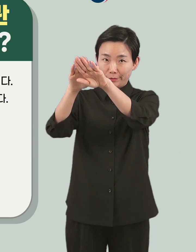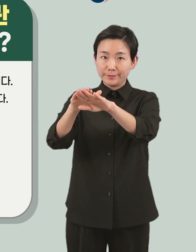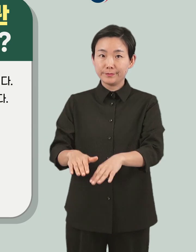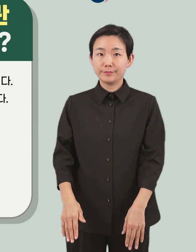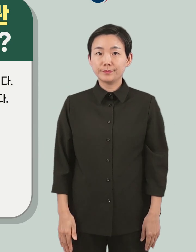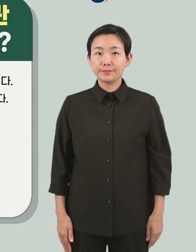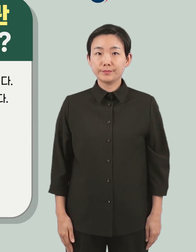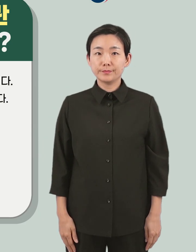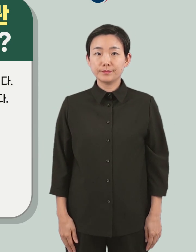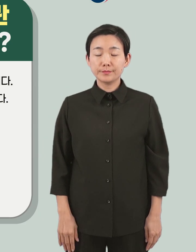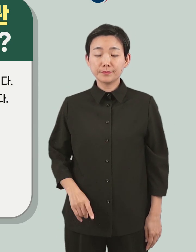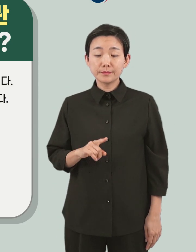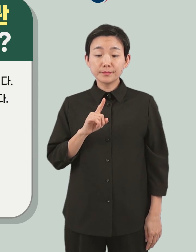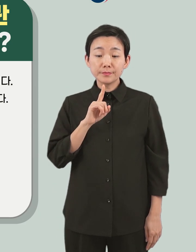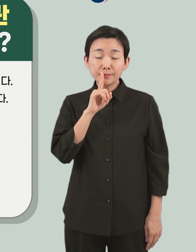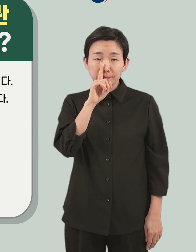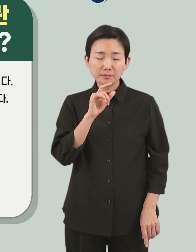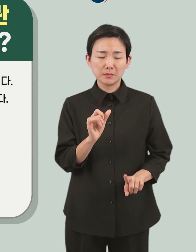됩니다.